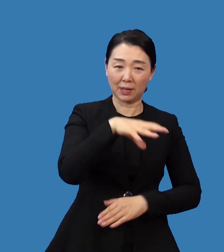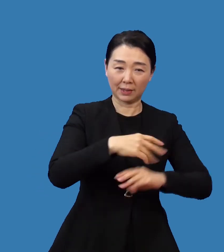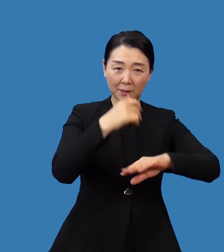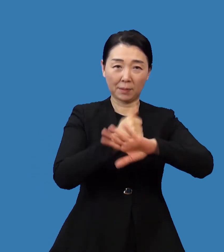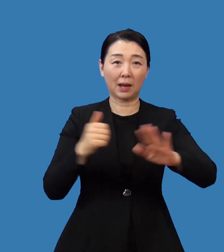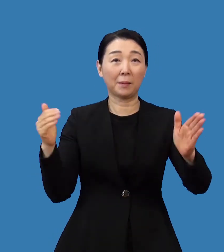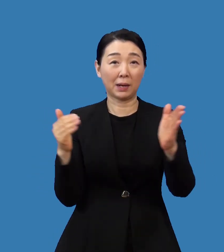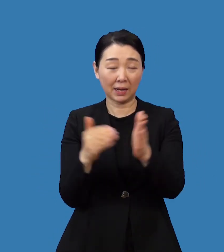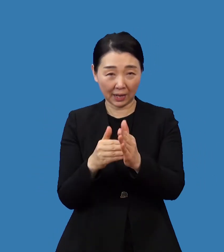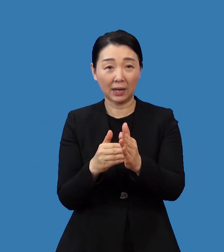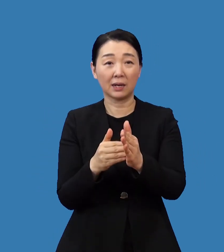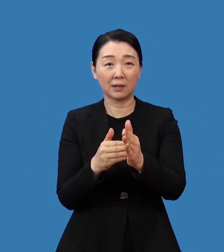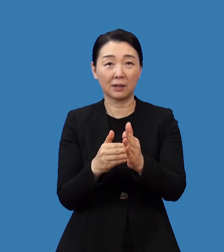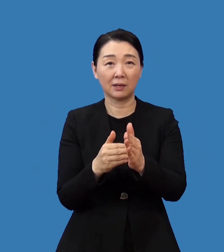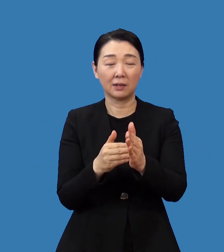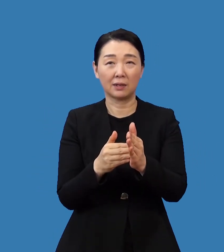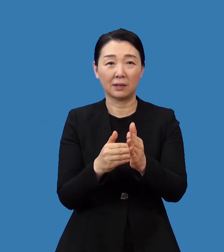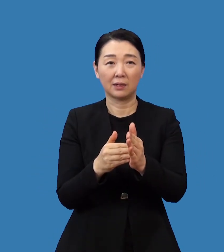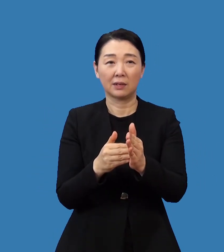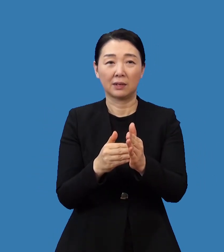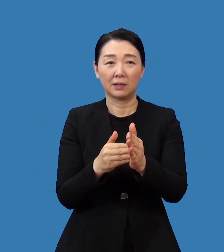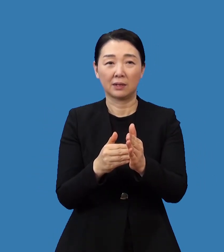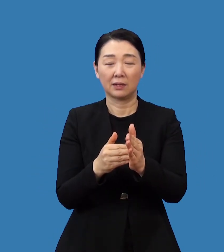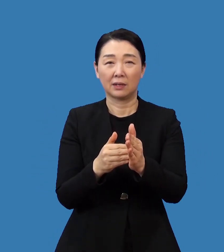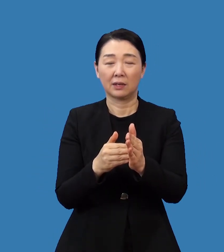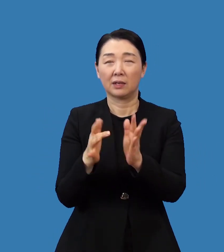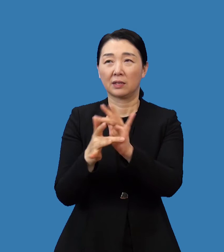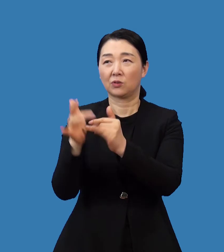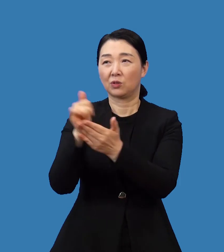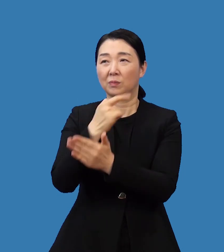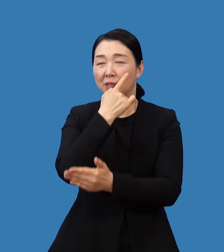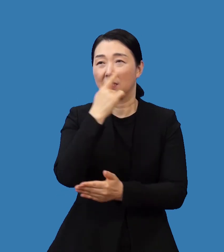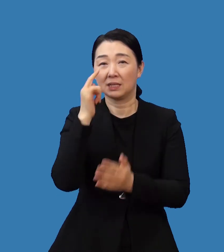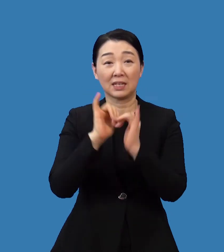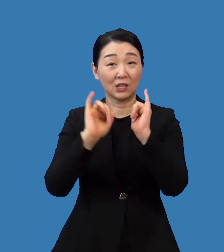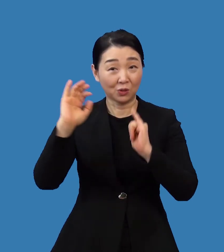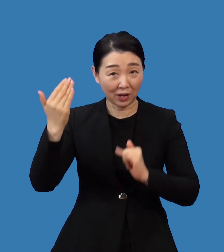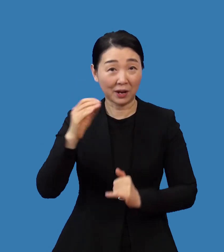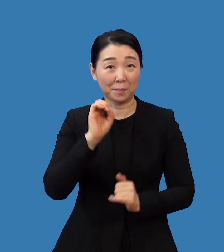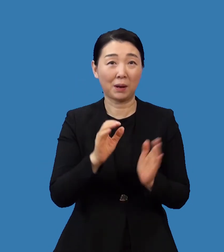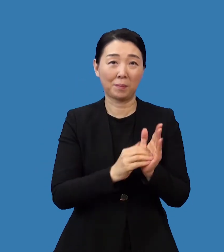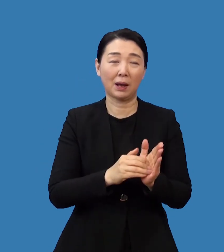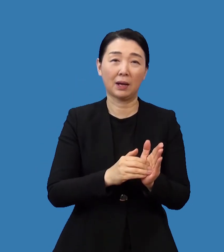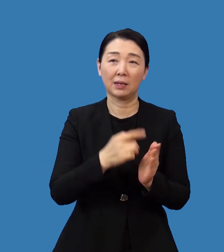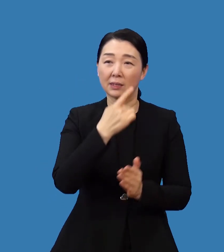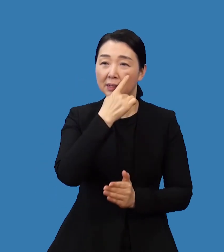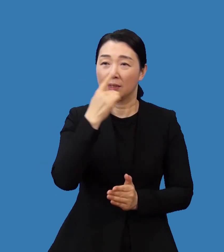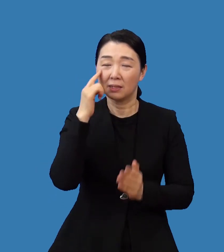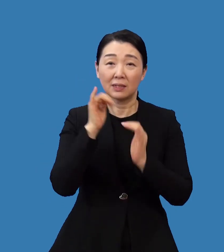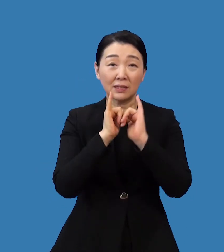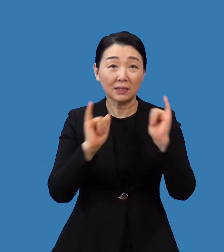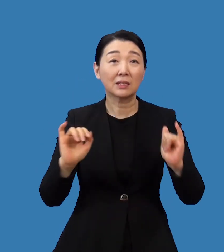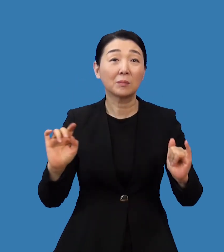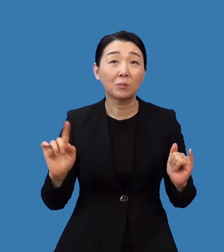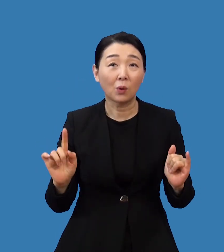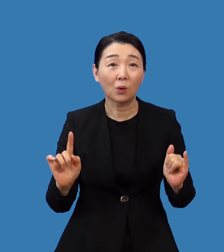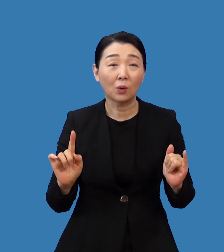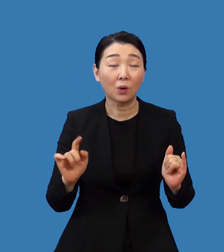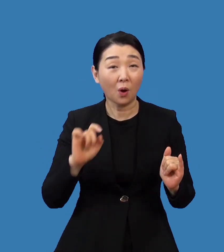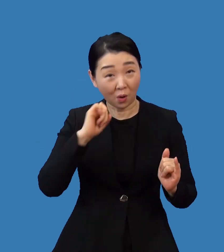돼요? 내 증인이 되리라 하시니라. 증인이 되는 일, 어려운 일일까요?